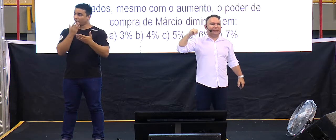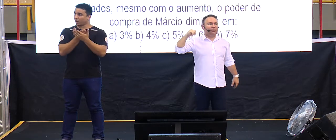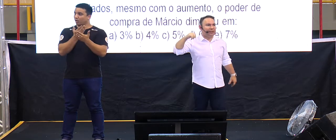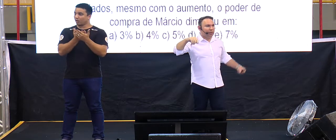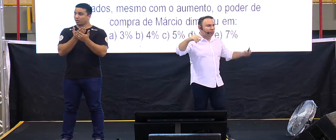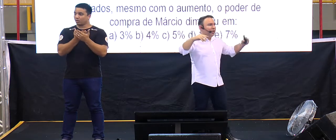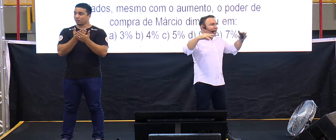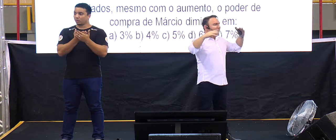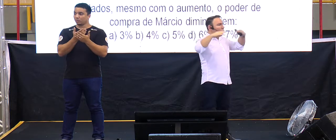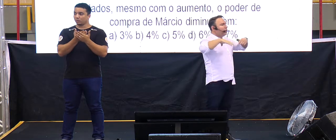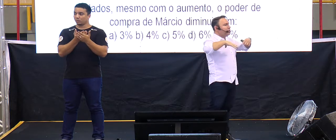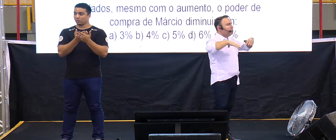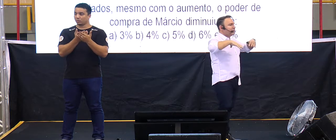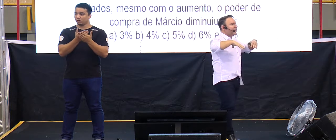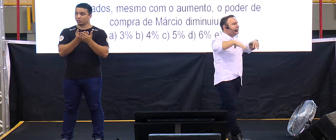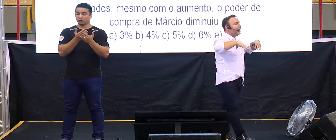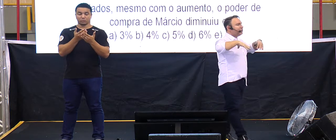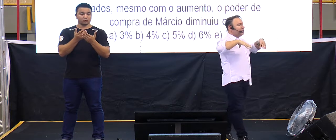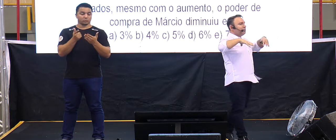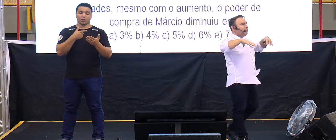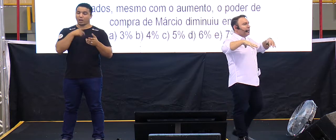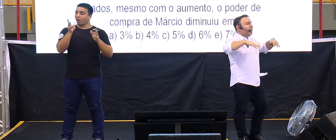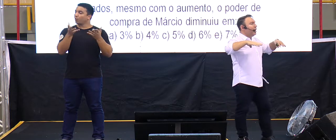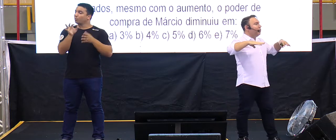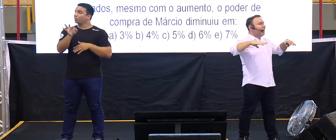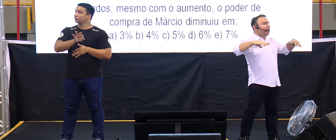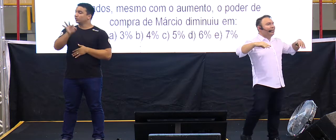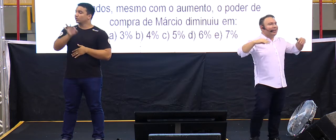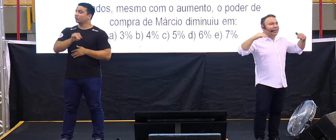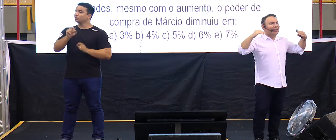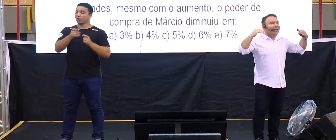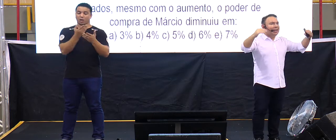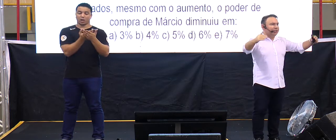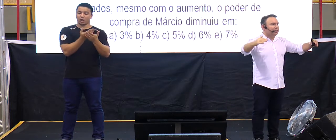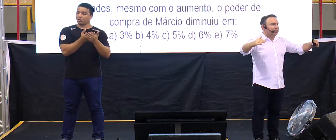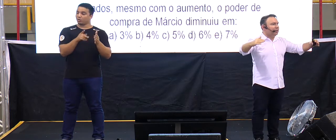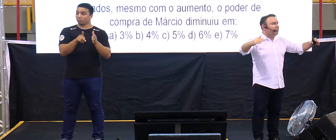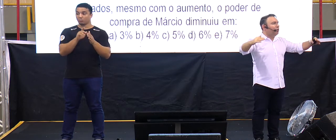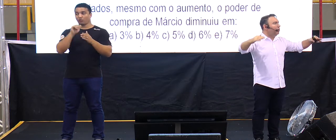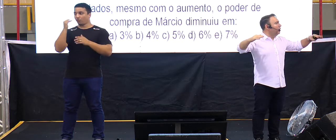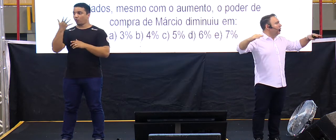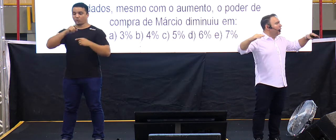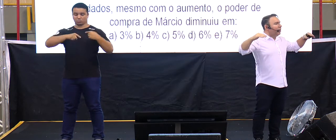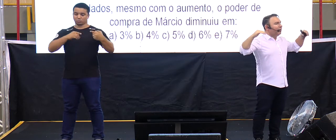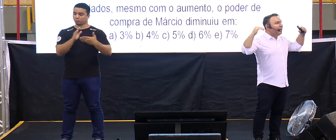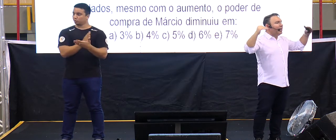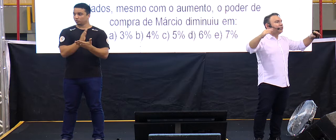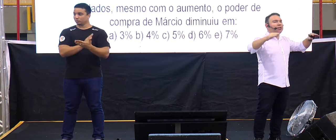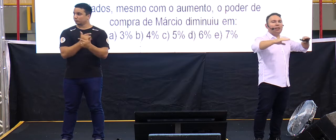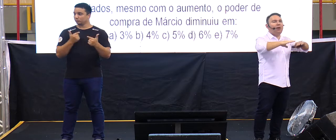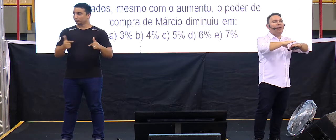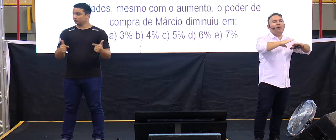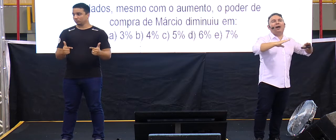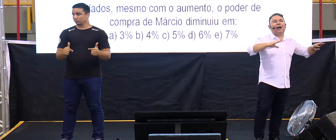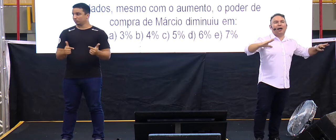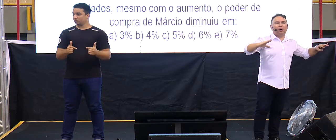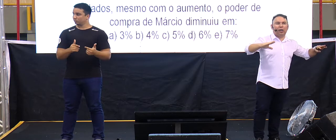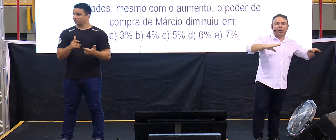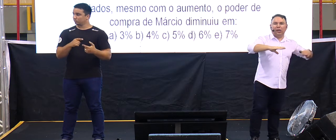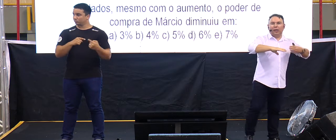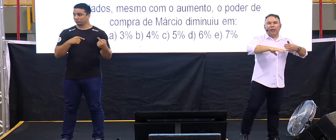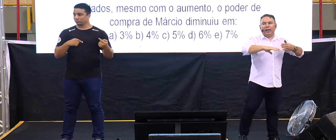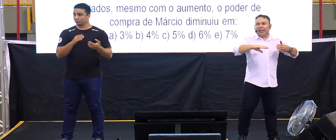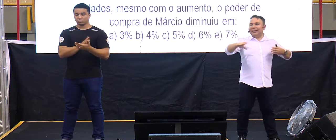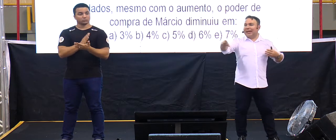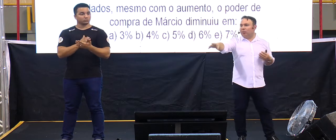que vocês estão tendo agora de porcentagem, é uma aula extra, tá bom? É uma aula extra, não é uma